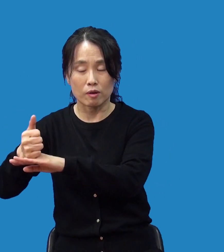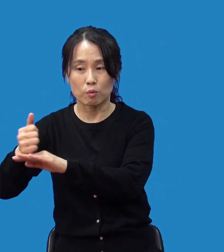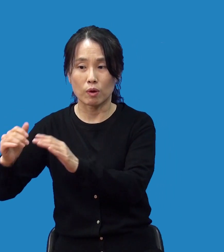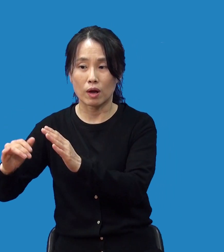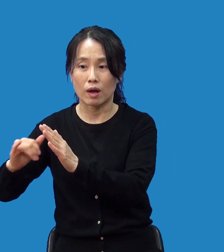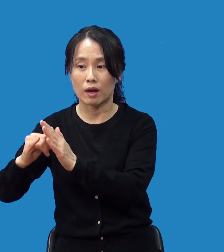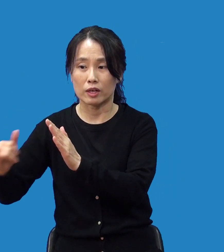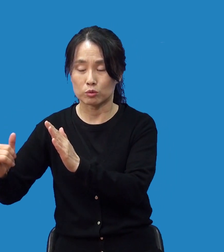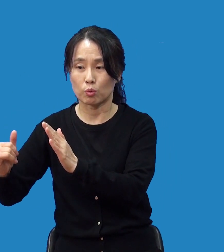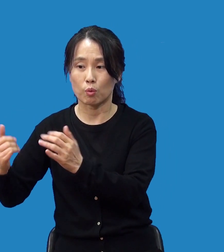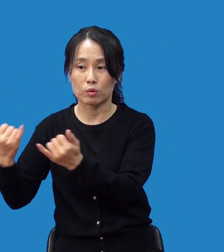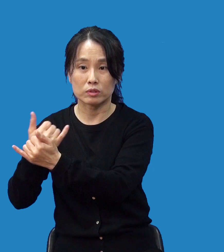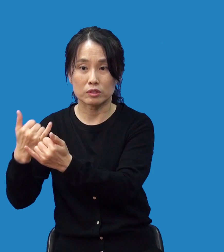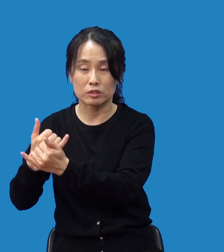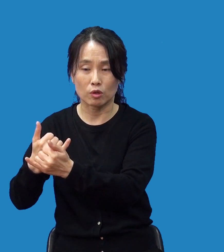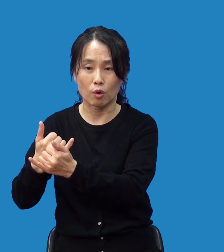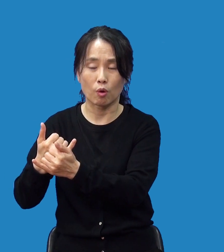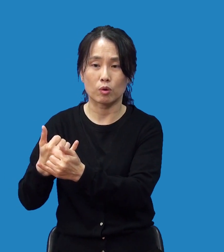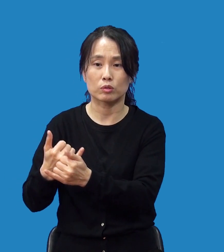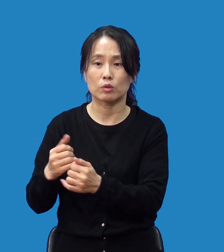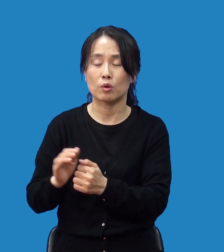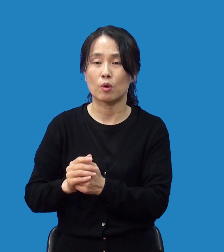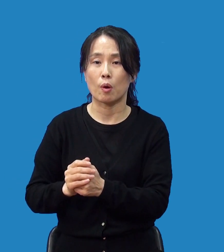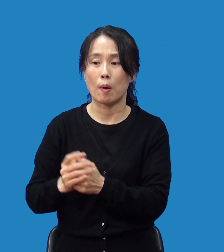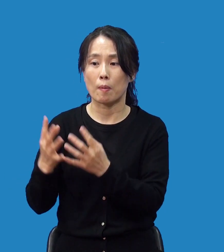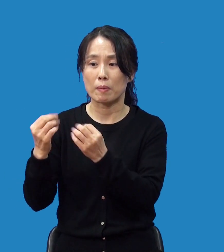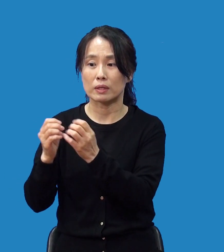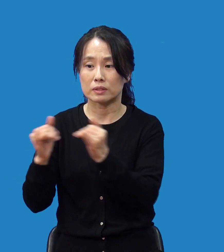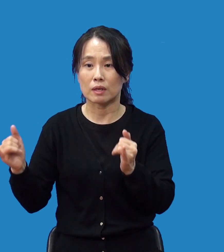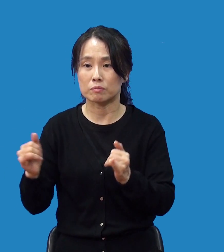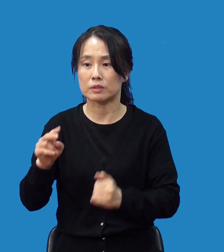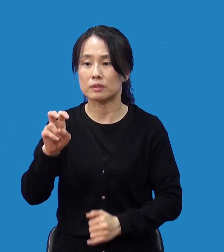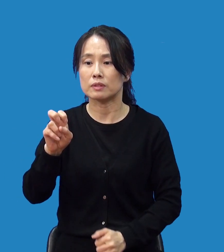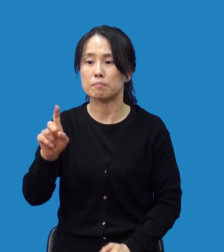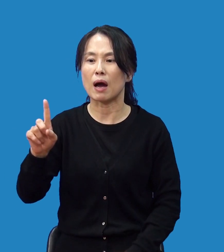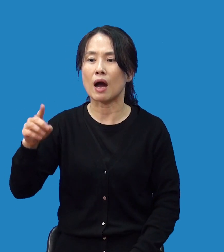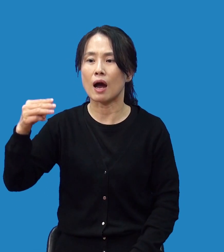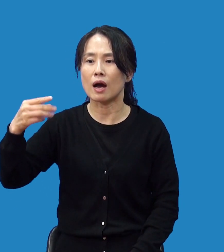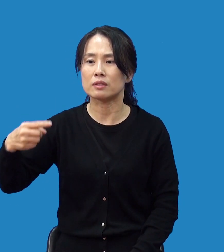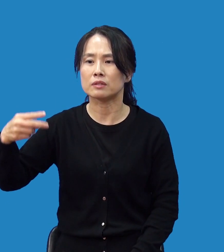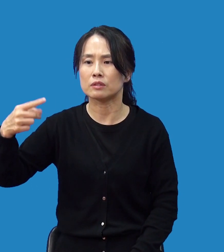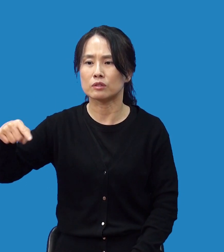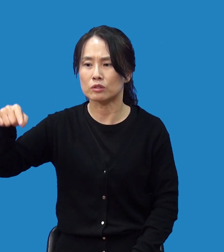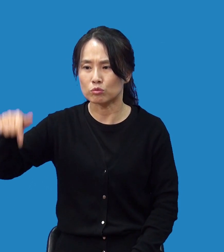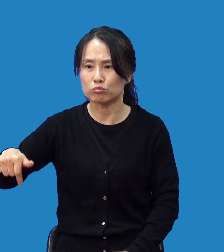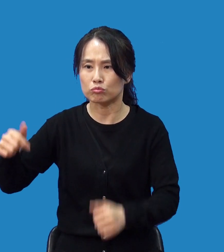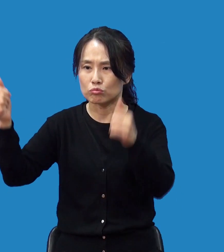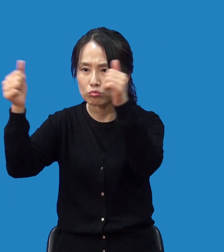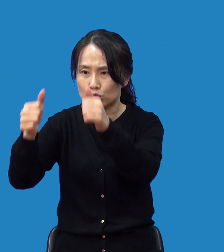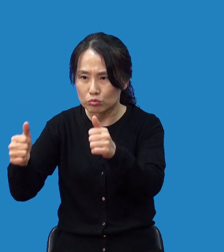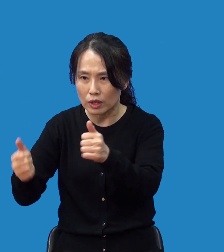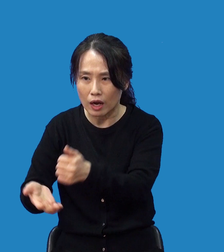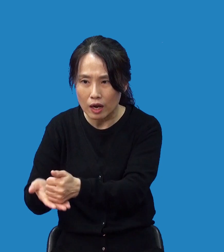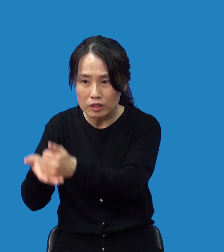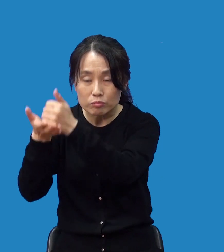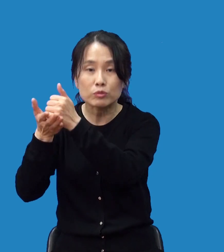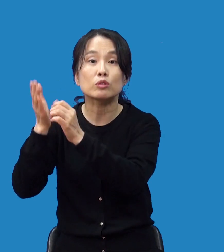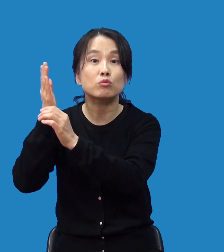사람들 대다수의 백성들은 마르둑이라고 하는 신을 섬기고 있었습니다. 근데